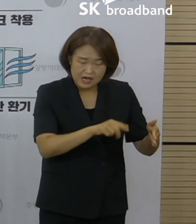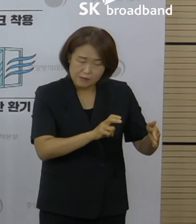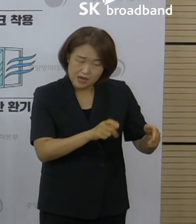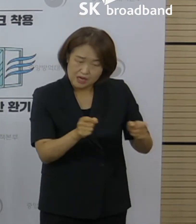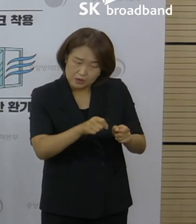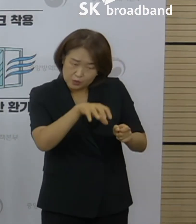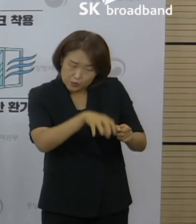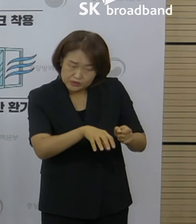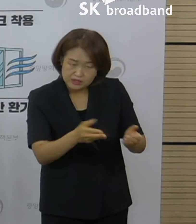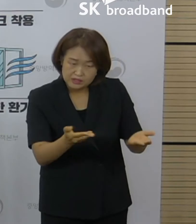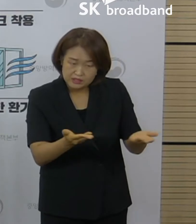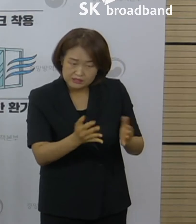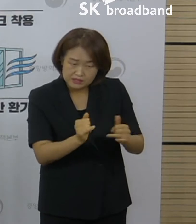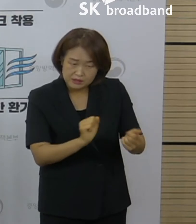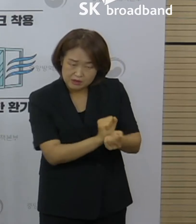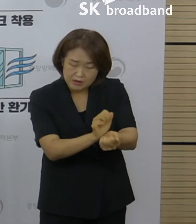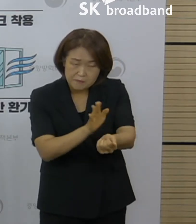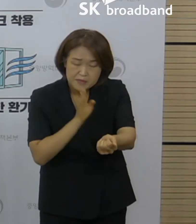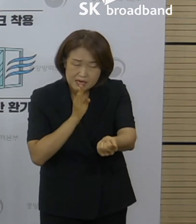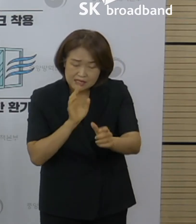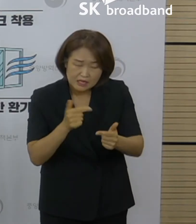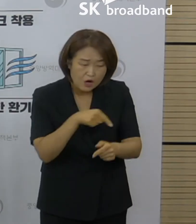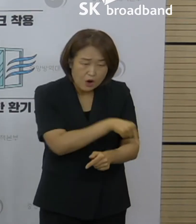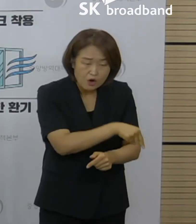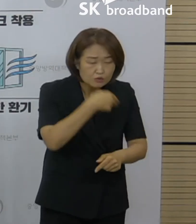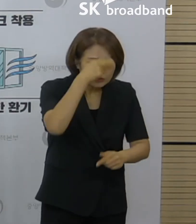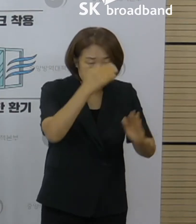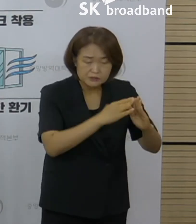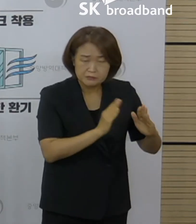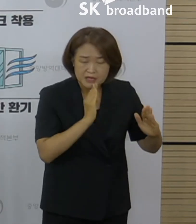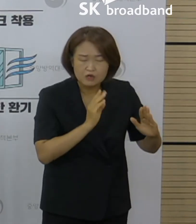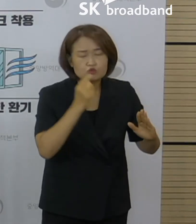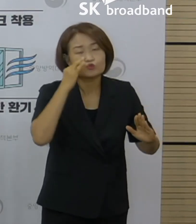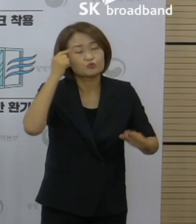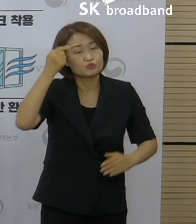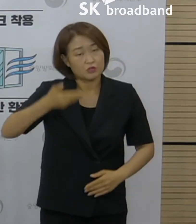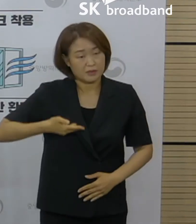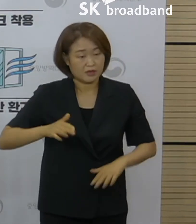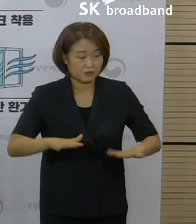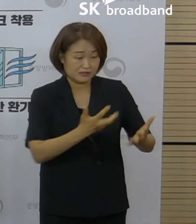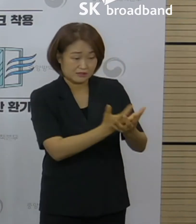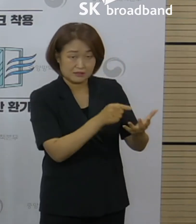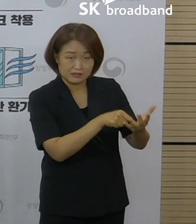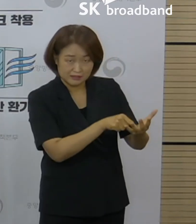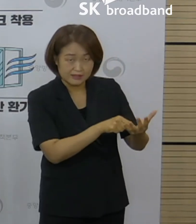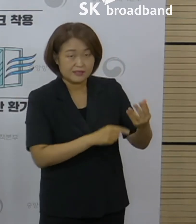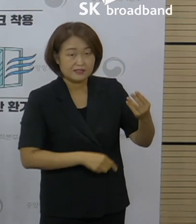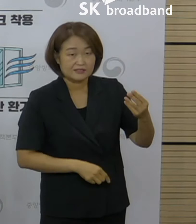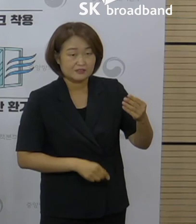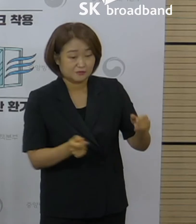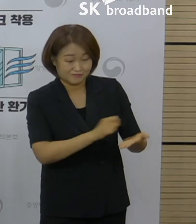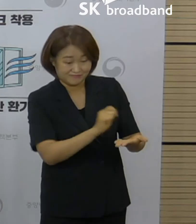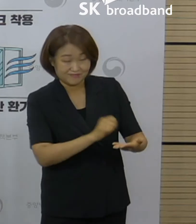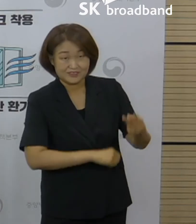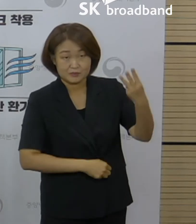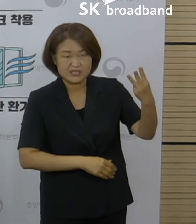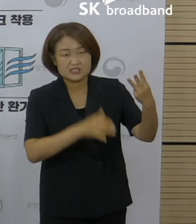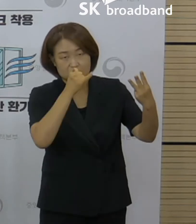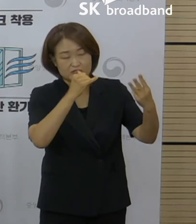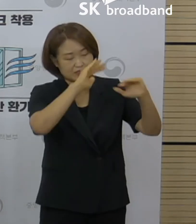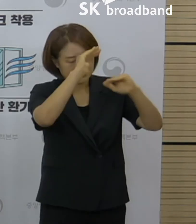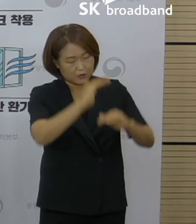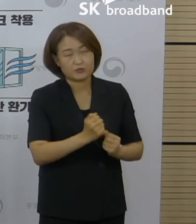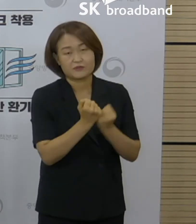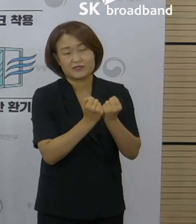것인지 확인해달라고 했습니다. 예, 금일 보도자료 3페이지에 계략적인 상황에 대해서 설명이 되어